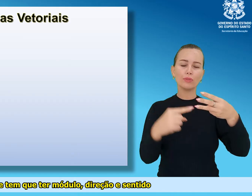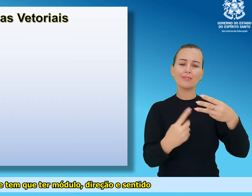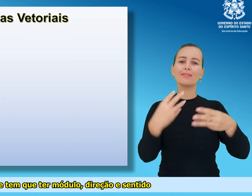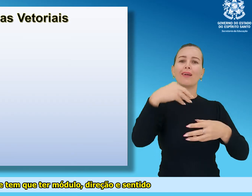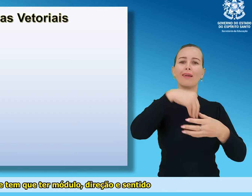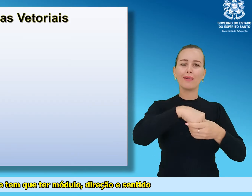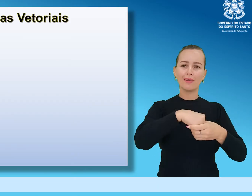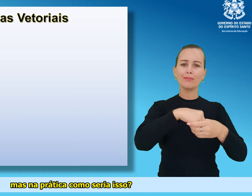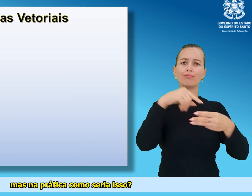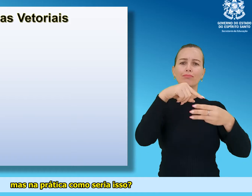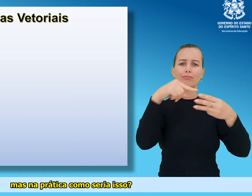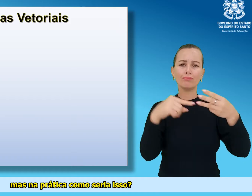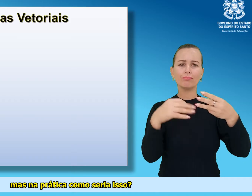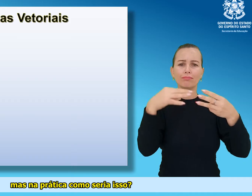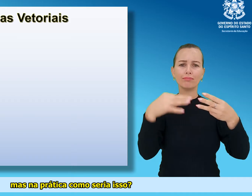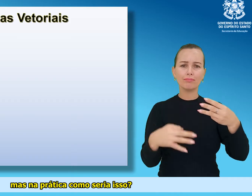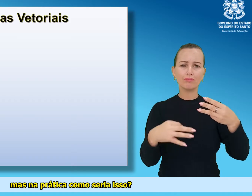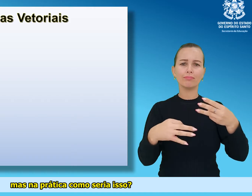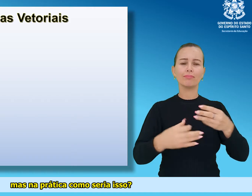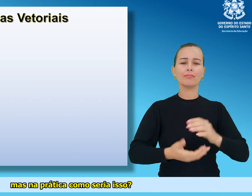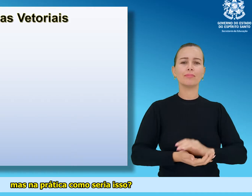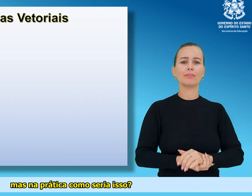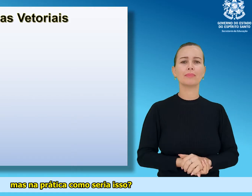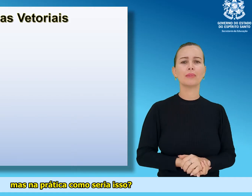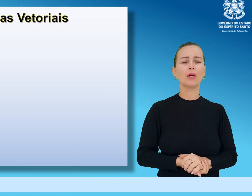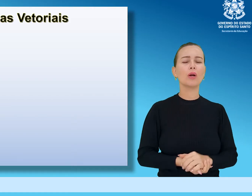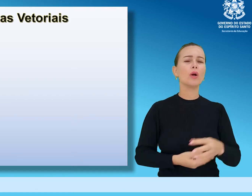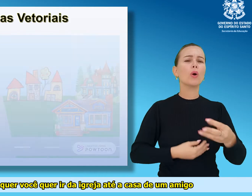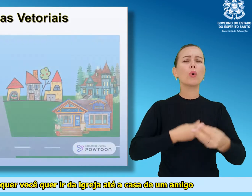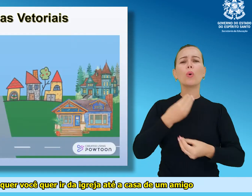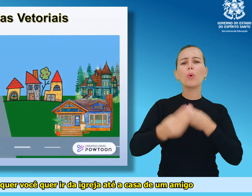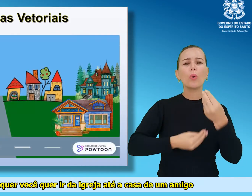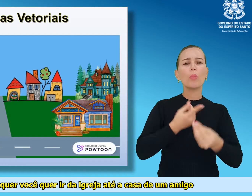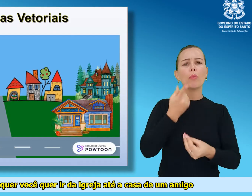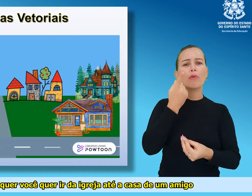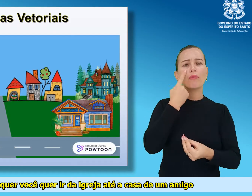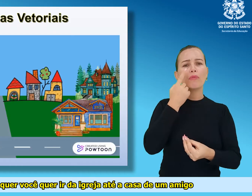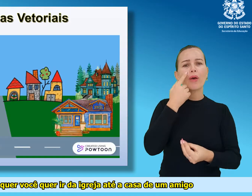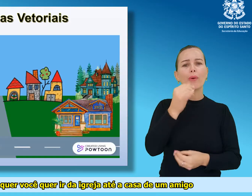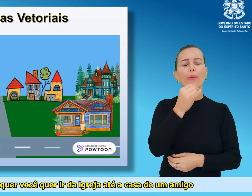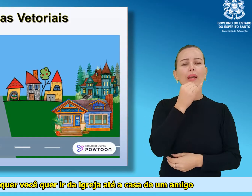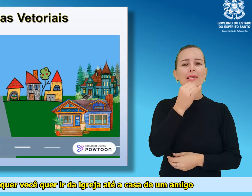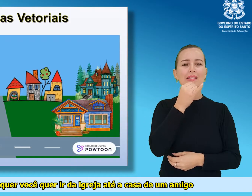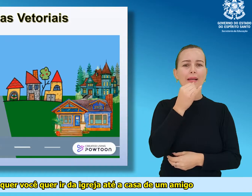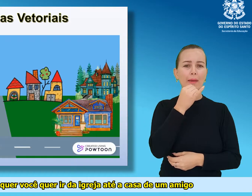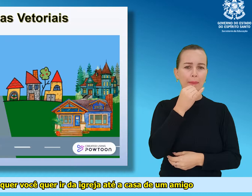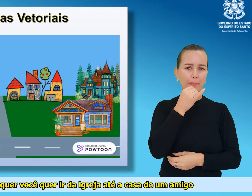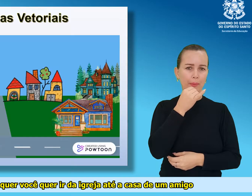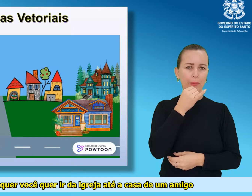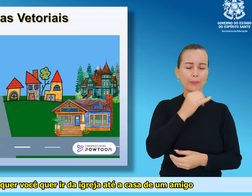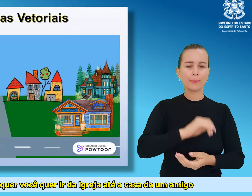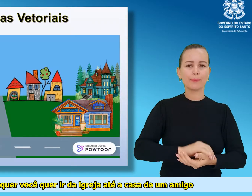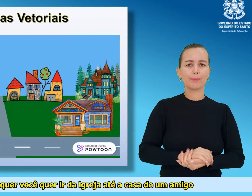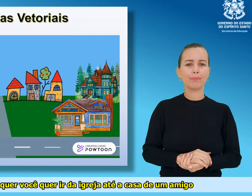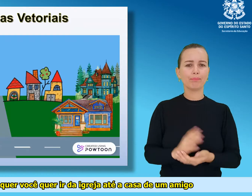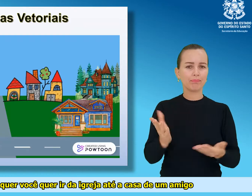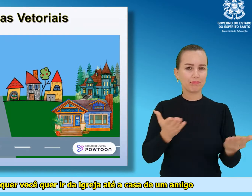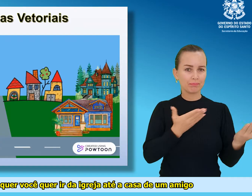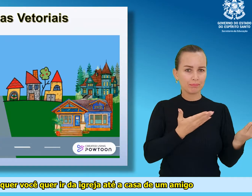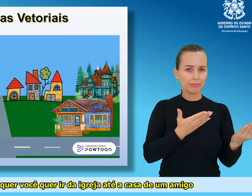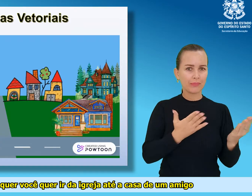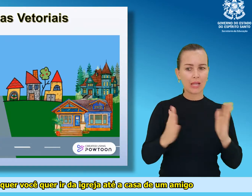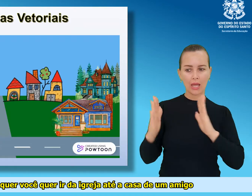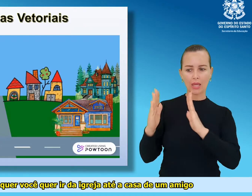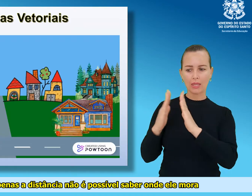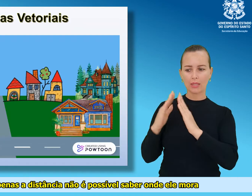e sentido. Mas na prática, como seria isso? Vamos supor que você quer ir da igreja até a casa